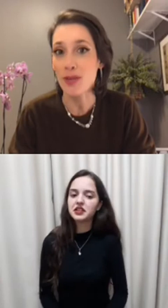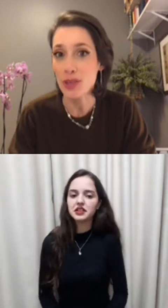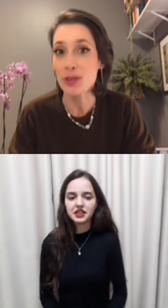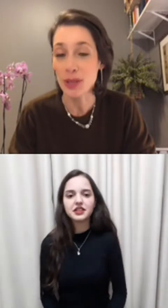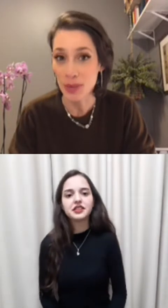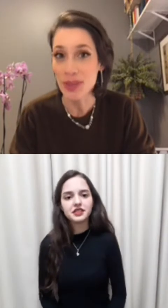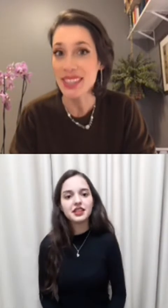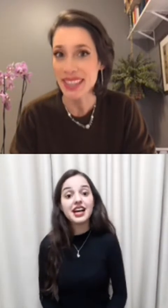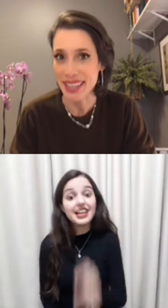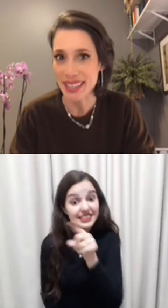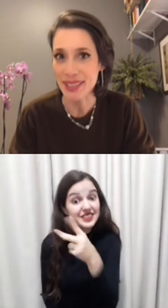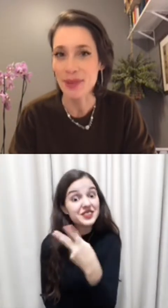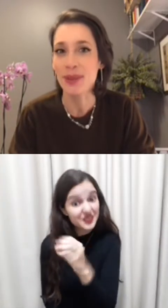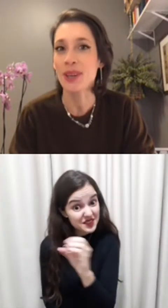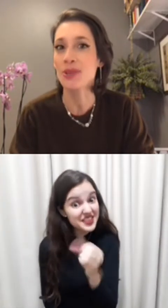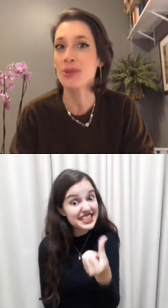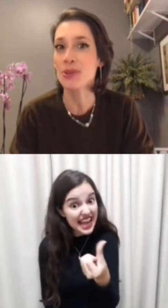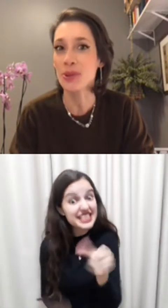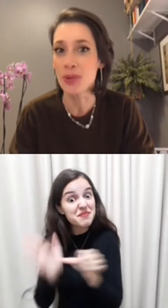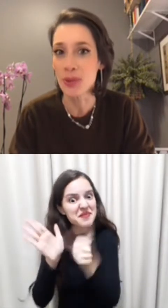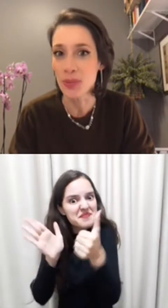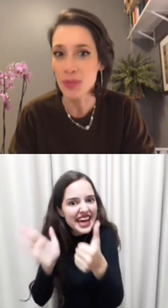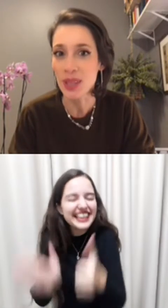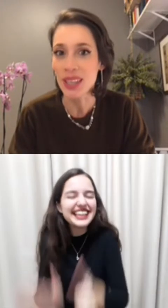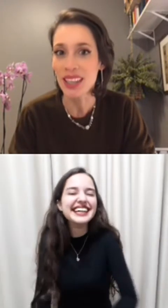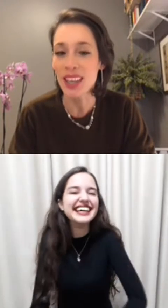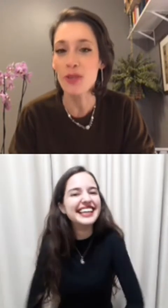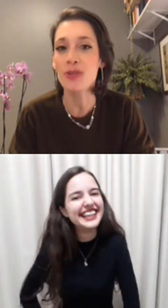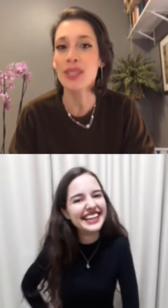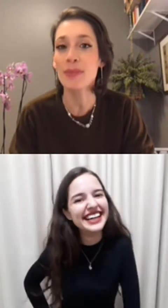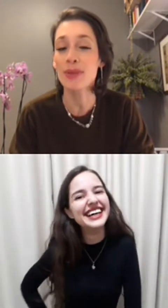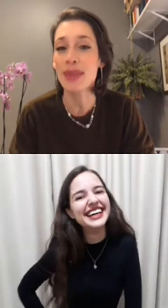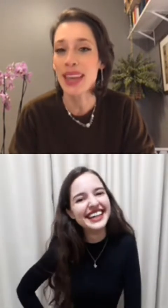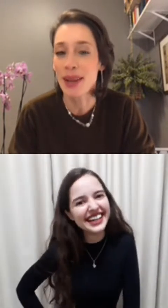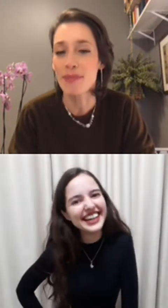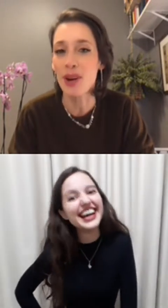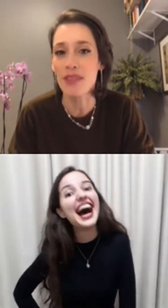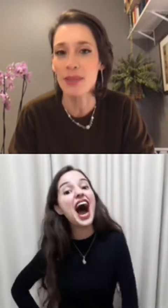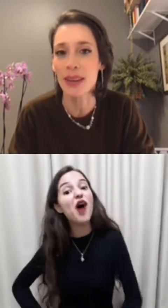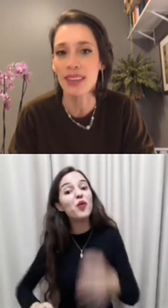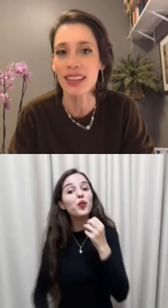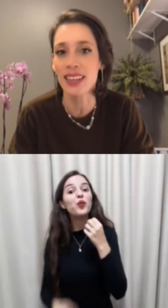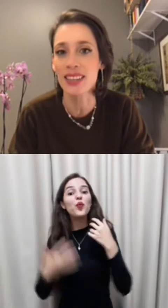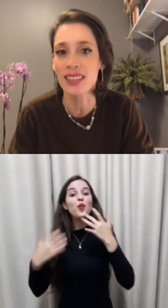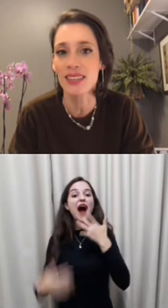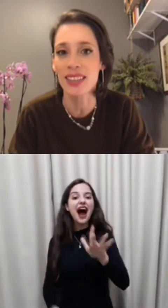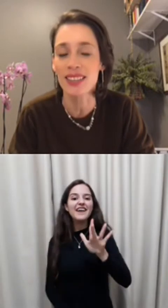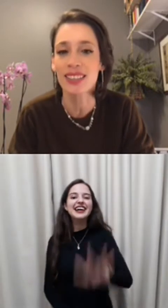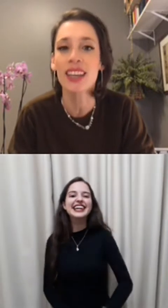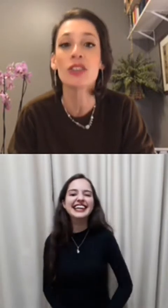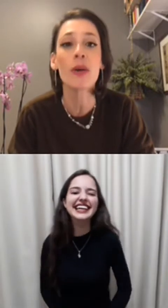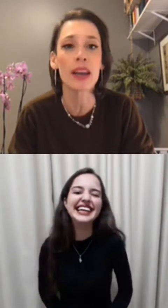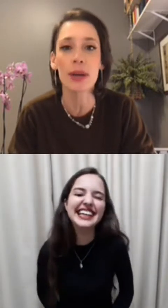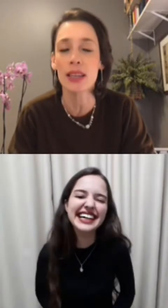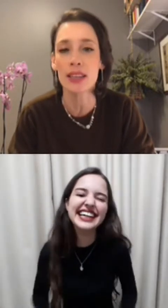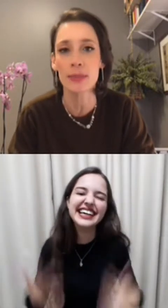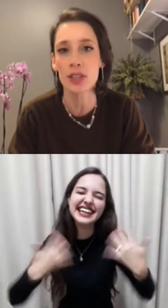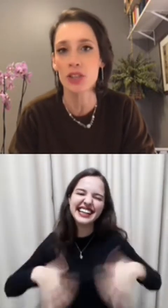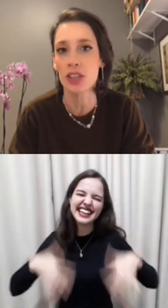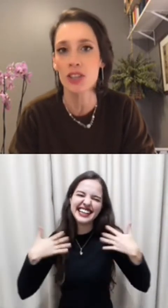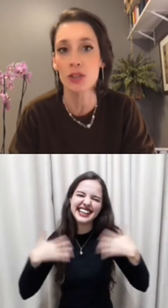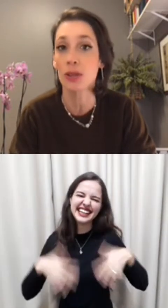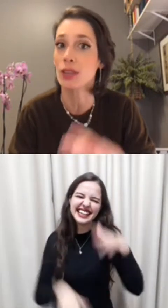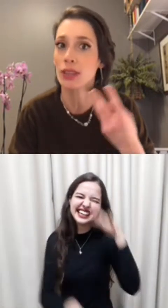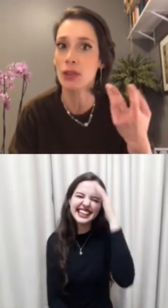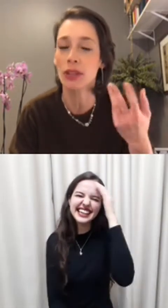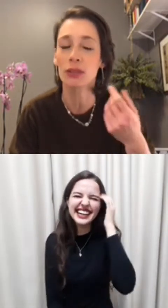a prova de 2006 no Rio Grande do 2006, a Sul. primeira. Eu fiz a primeira prova, era uma criança. Uau! Não era uma criança, mentira,